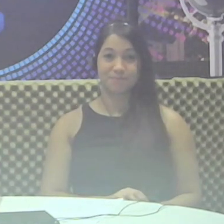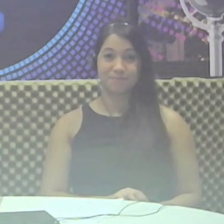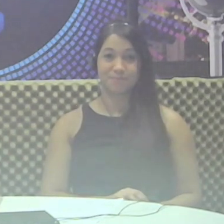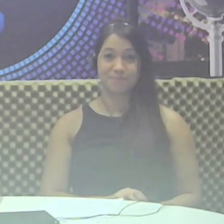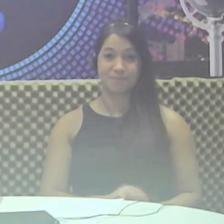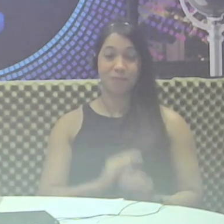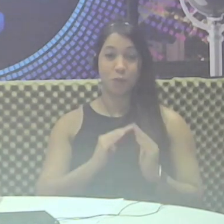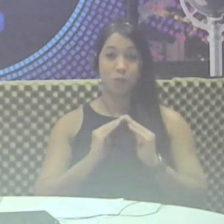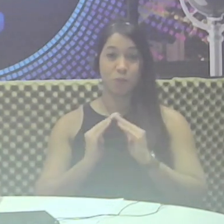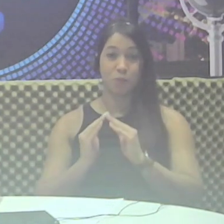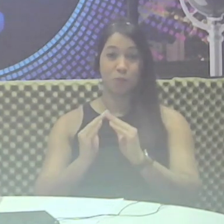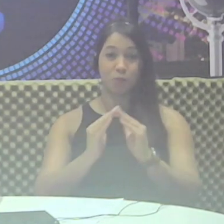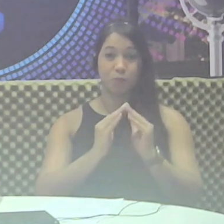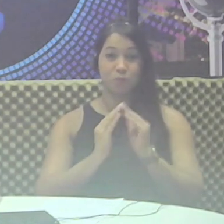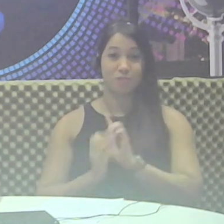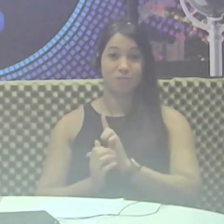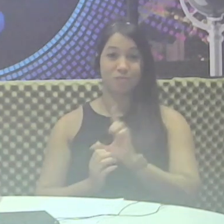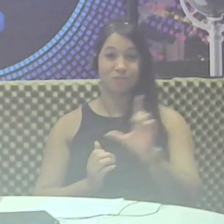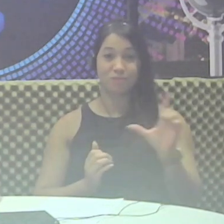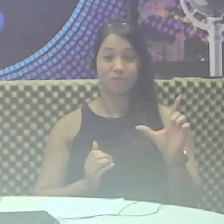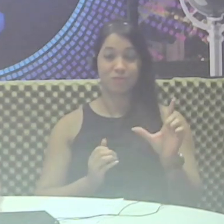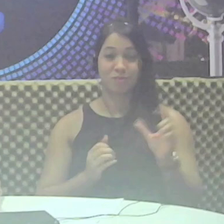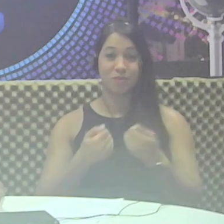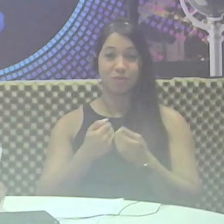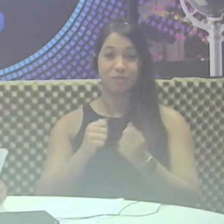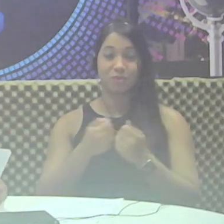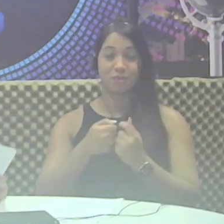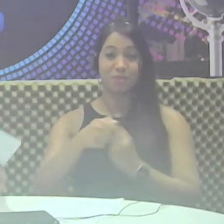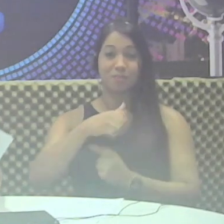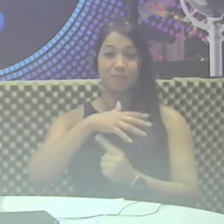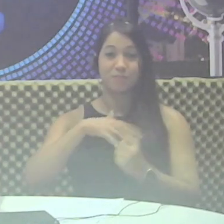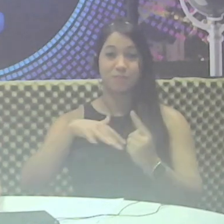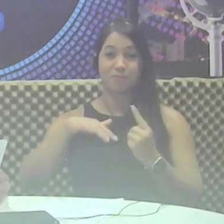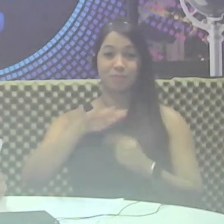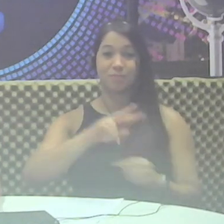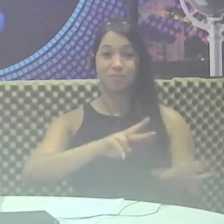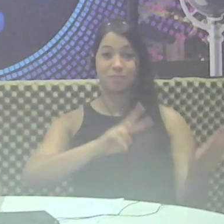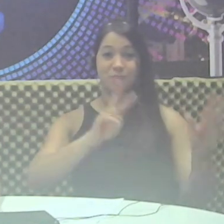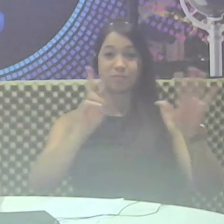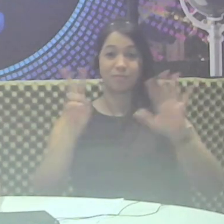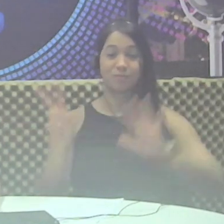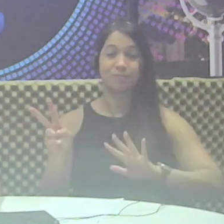Moradores da região leste estão recebendo o busão social nesta semana.